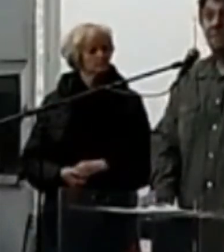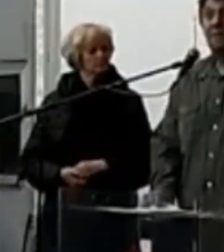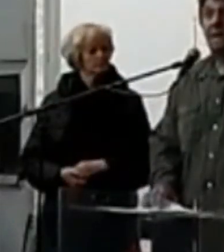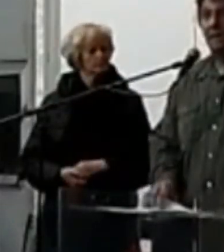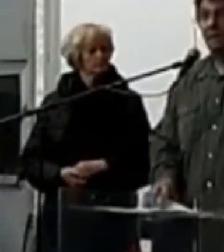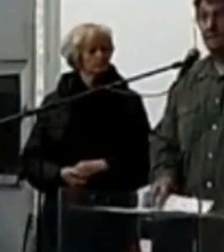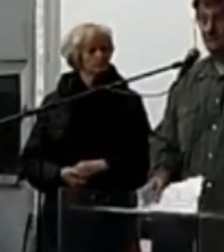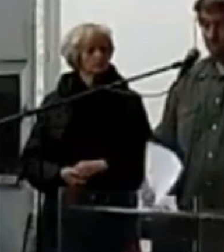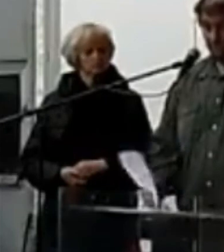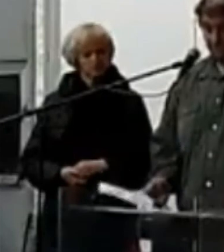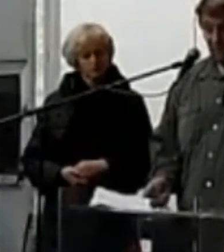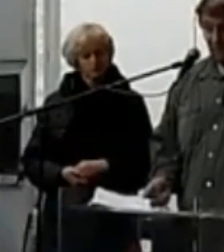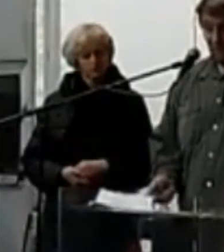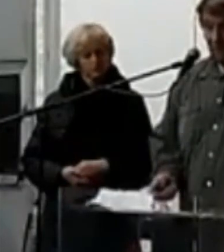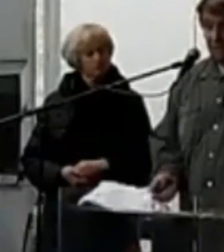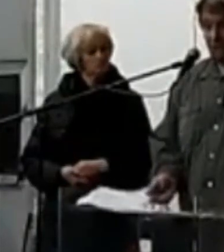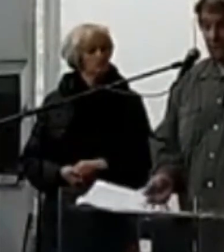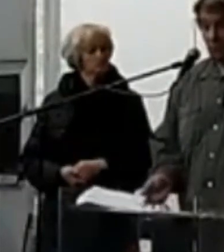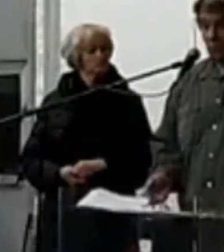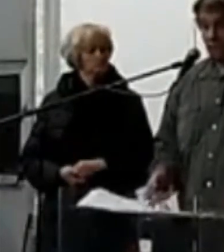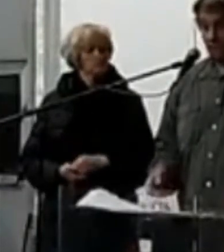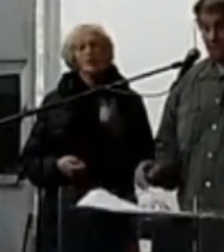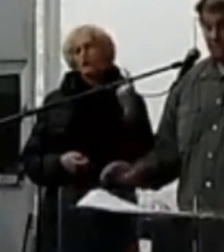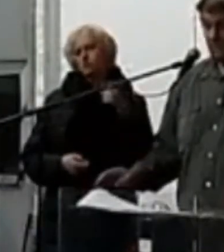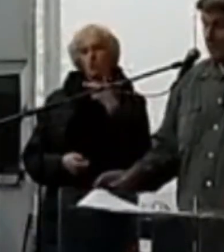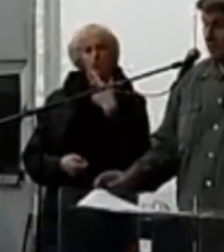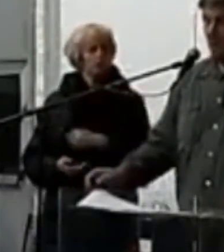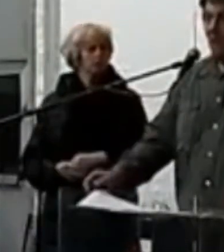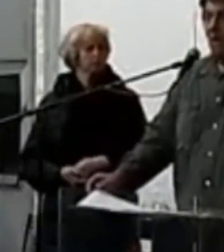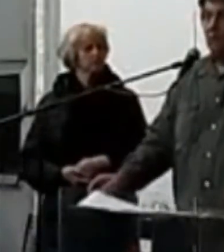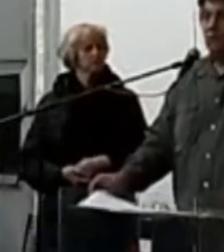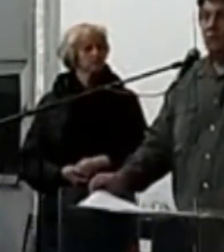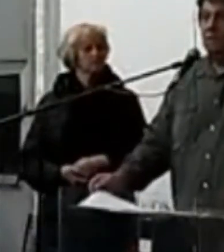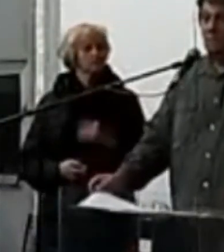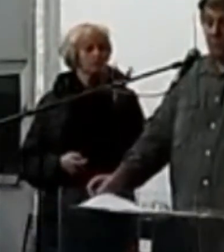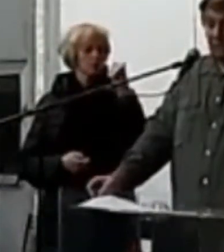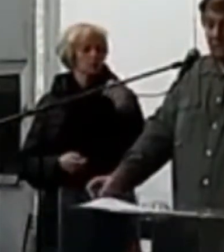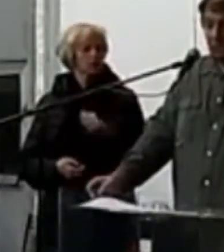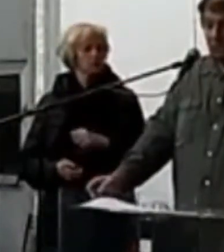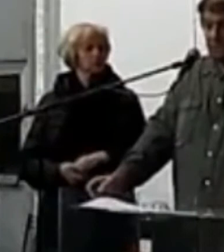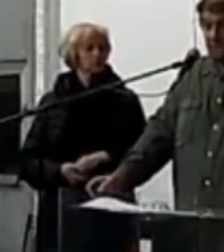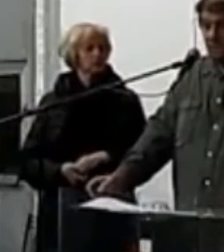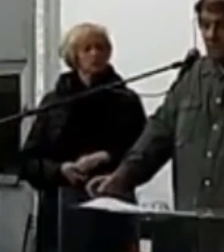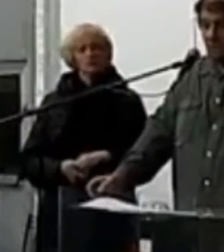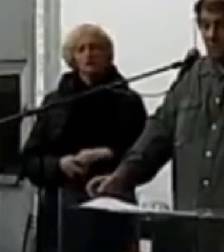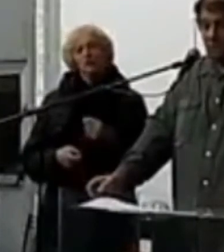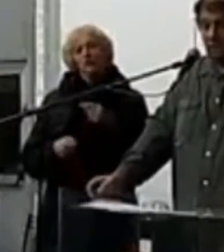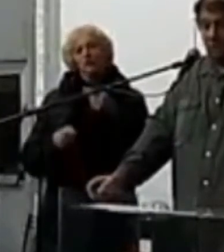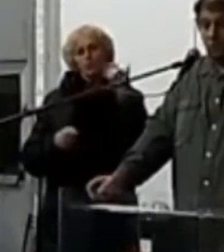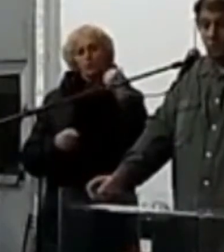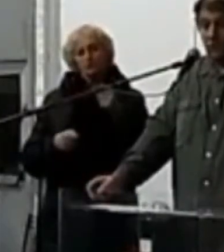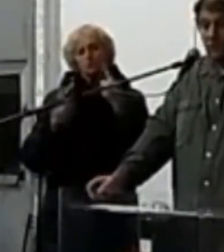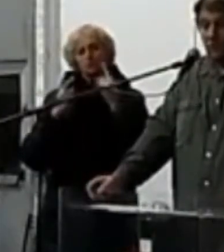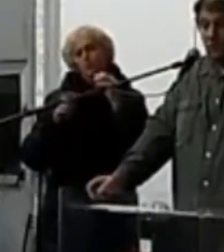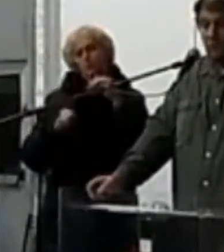nas na hrani. Zašto vam to govorim? Prošle godine smo proslavljali 60 godina postojanja